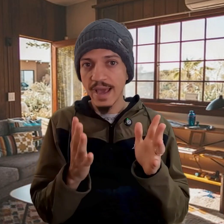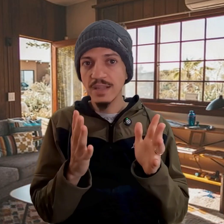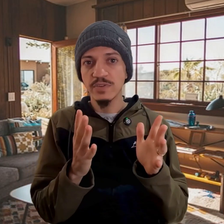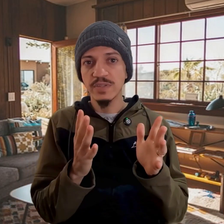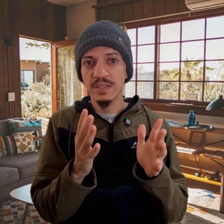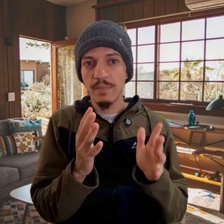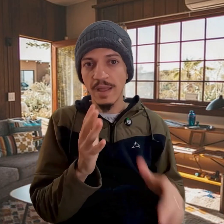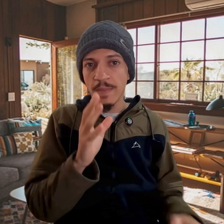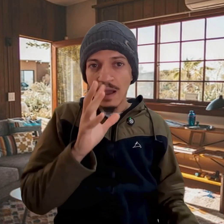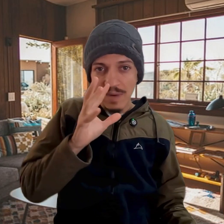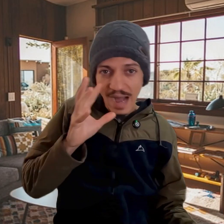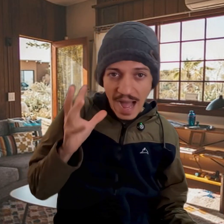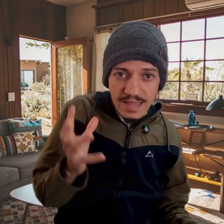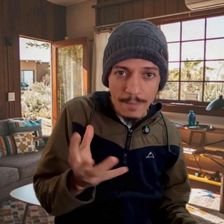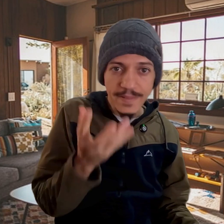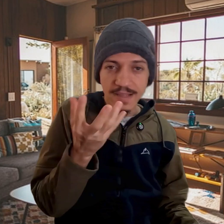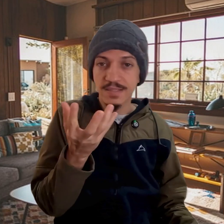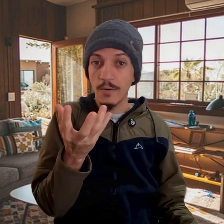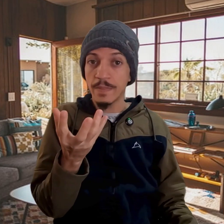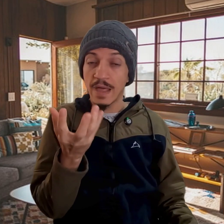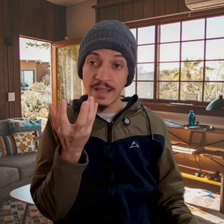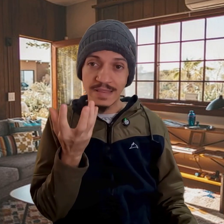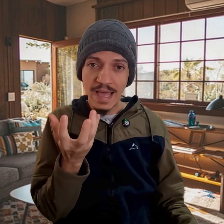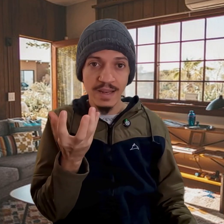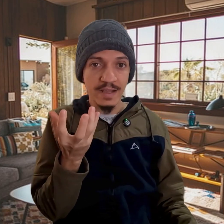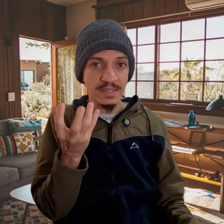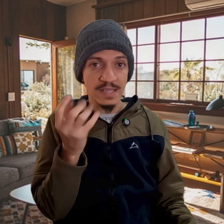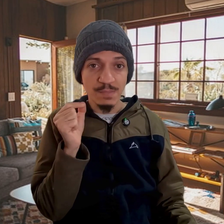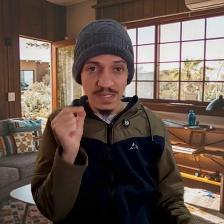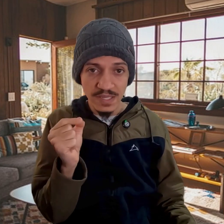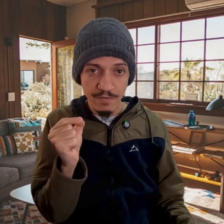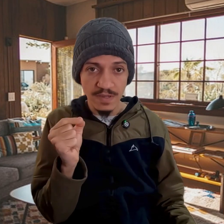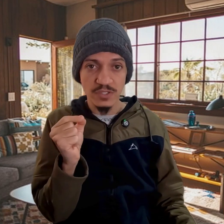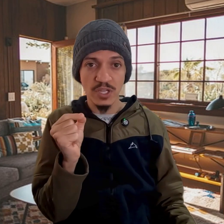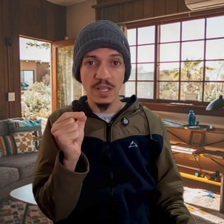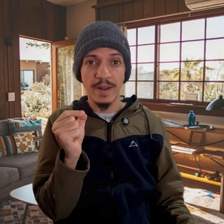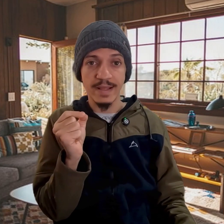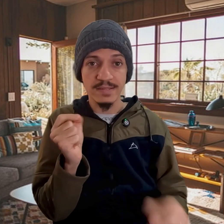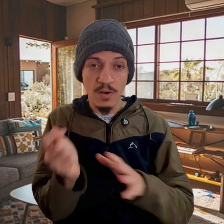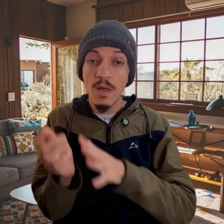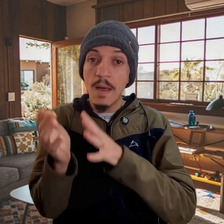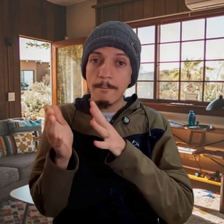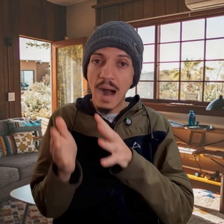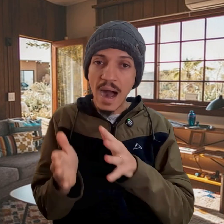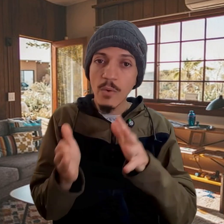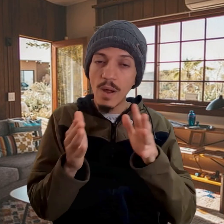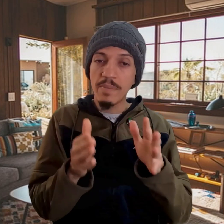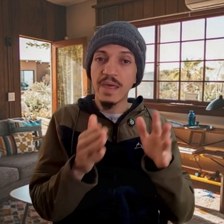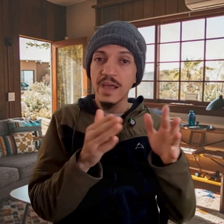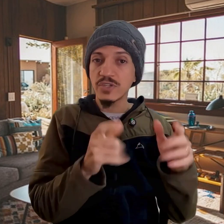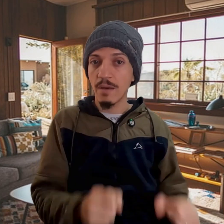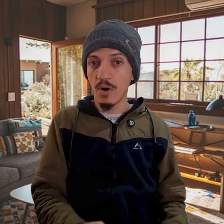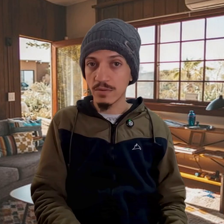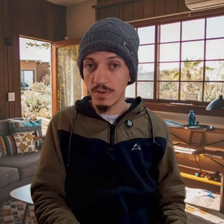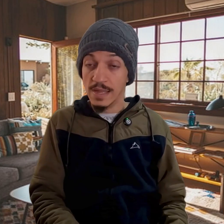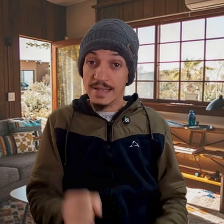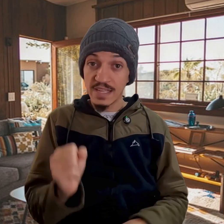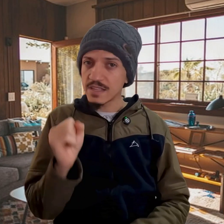você também uma adaptação em técnicas específicas de interpretação para o ambiente remoto. Tem